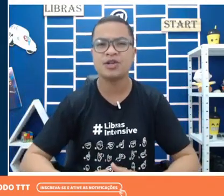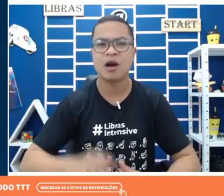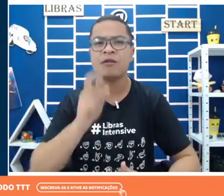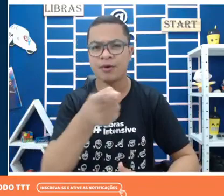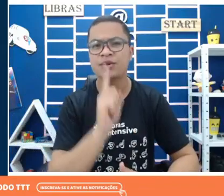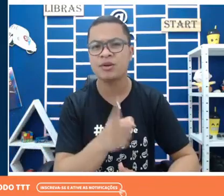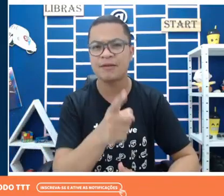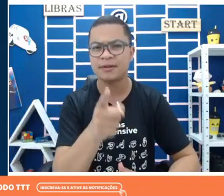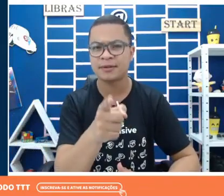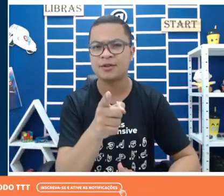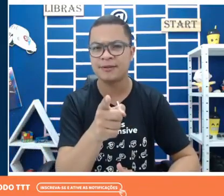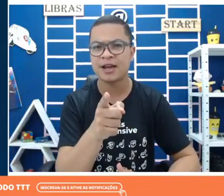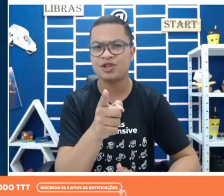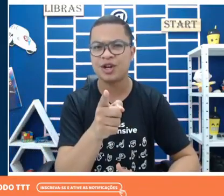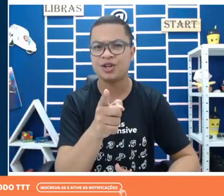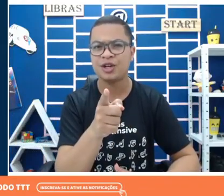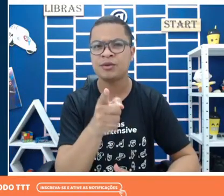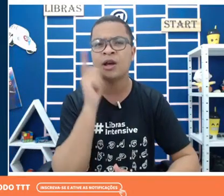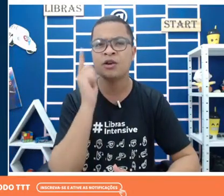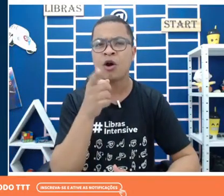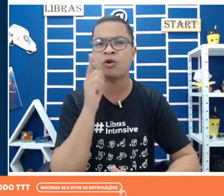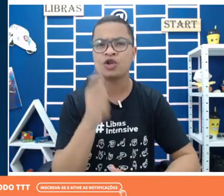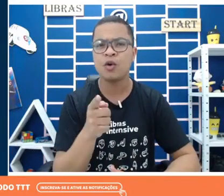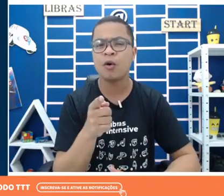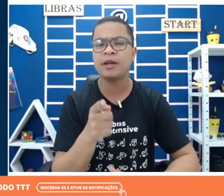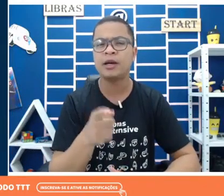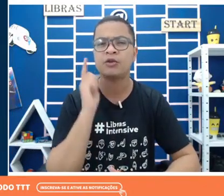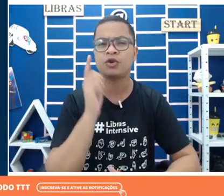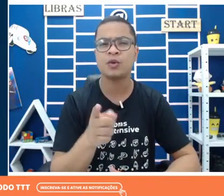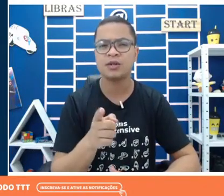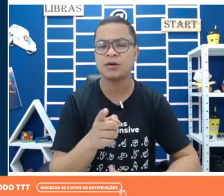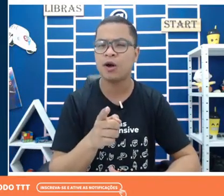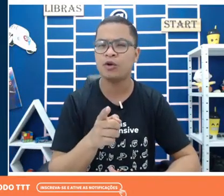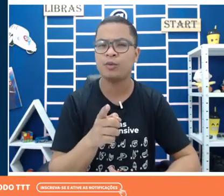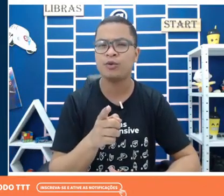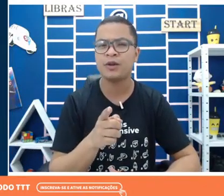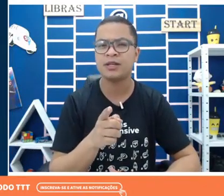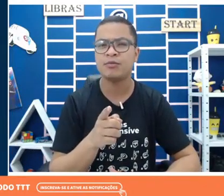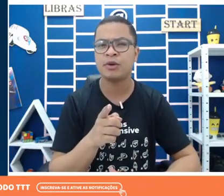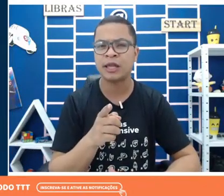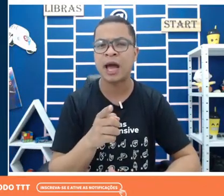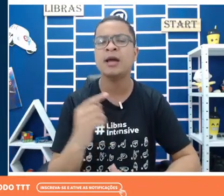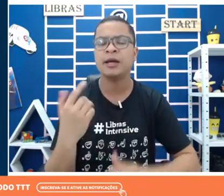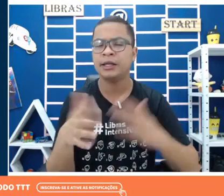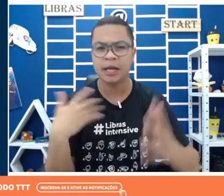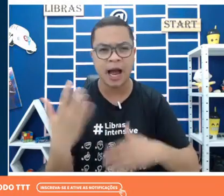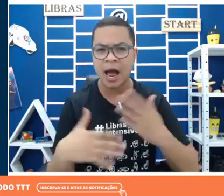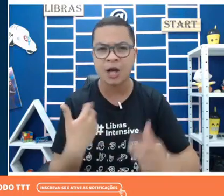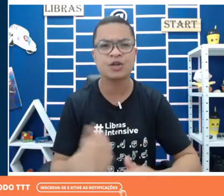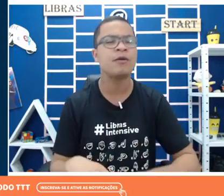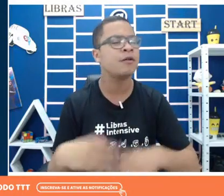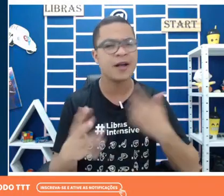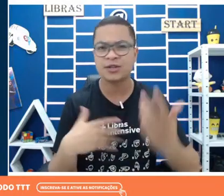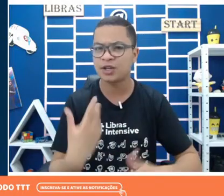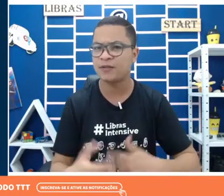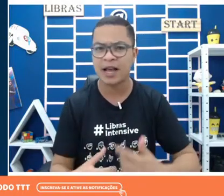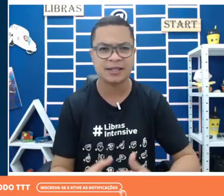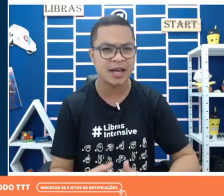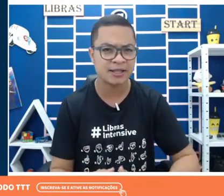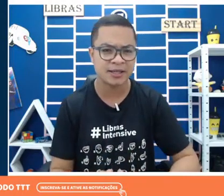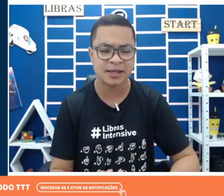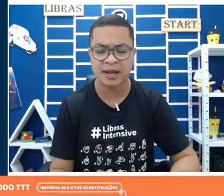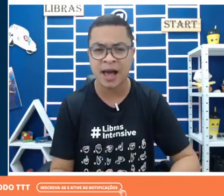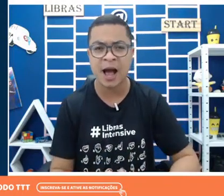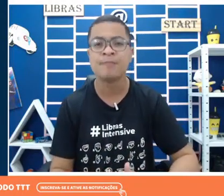né, na sala de aula, vão estudar e fazer as atividades direitinho. E ó, continuam comentando, continuam usando lá o grupo do Facebook, tá? Interajam, façam as